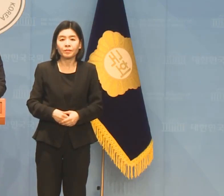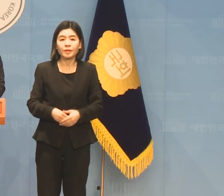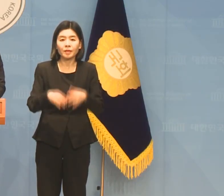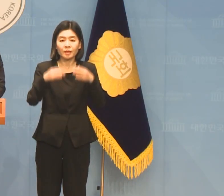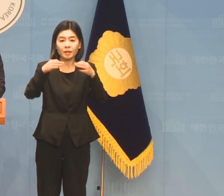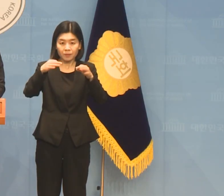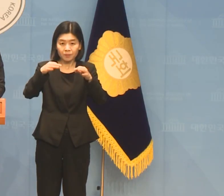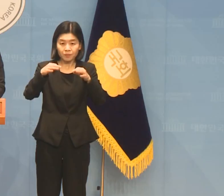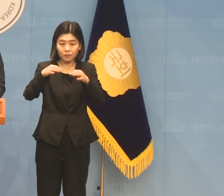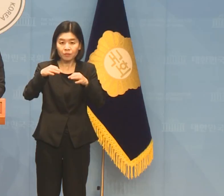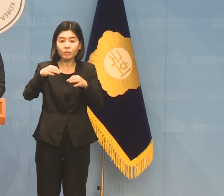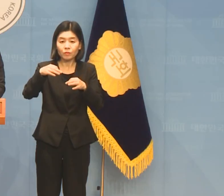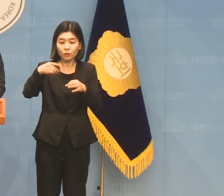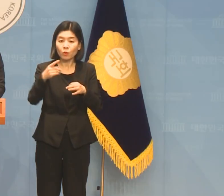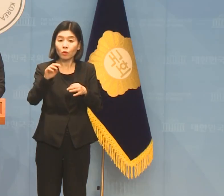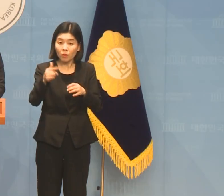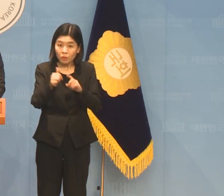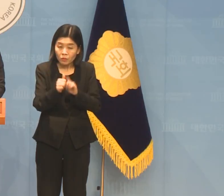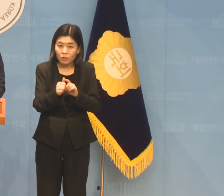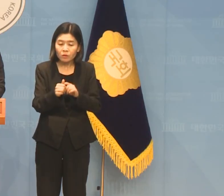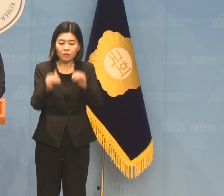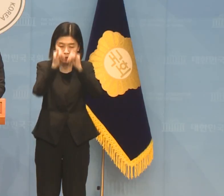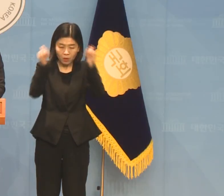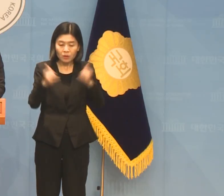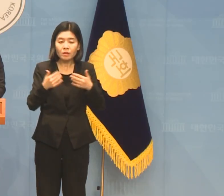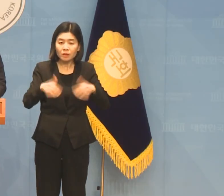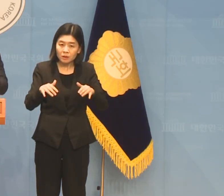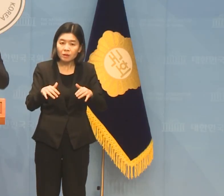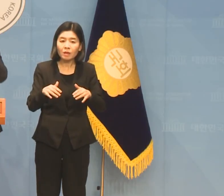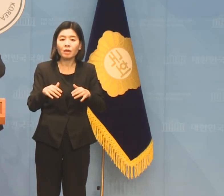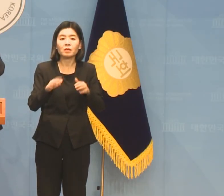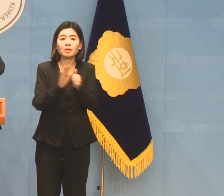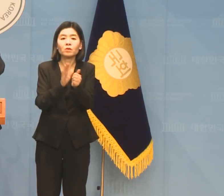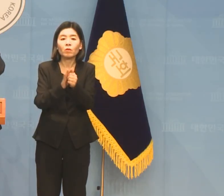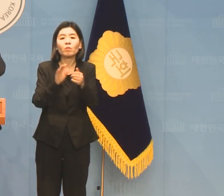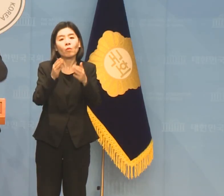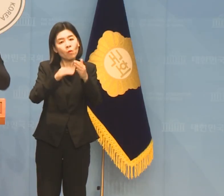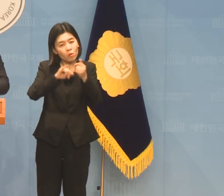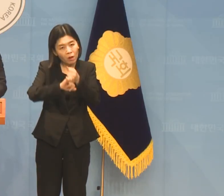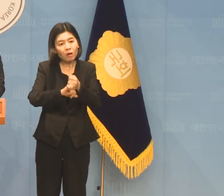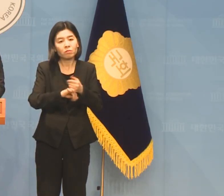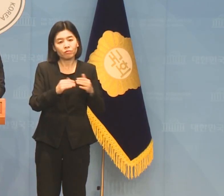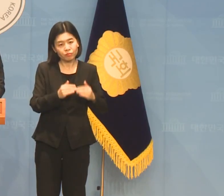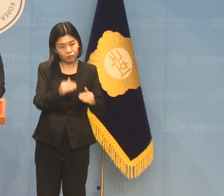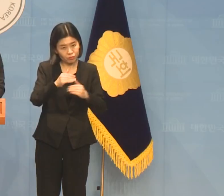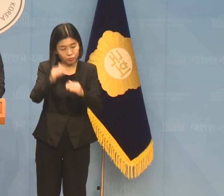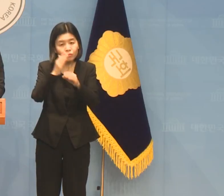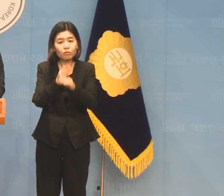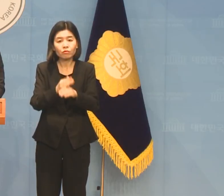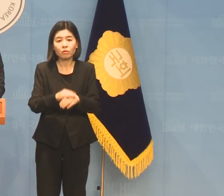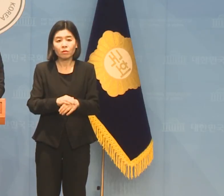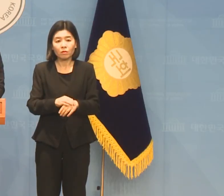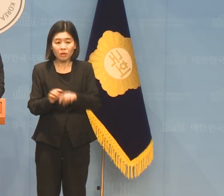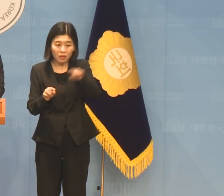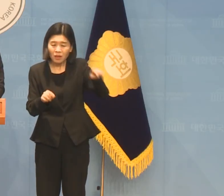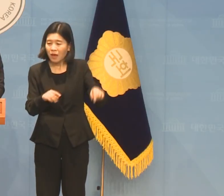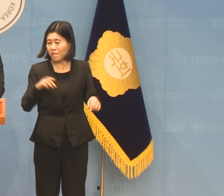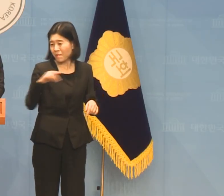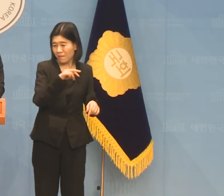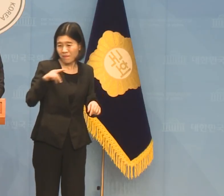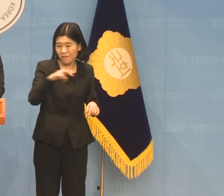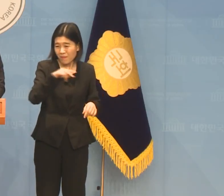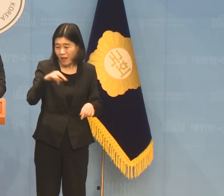김동연 후보 역시 포용적 성장과 사회적 약자 지원에 대한 공약을 이어가고 있습니다. 이처럼 상대 정당을 상대로 저급한 비난에만